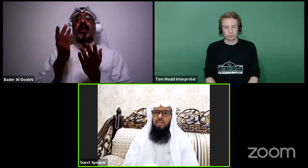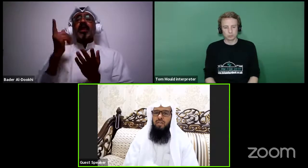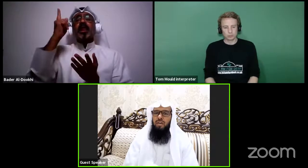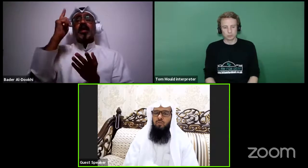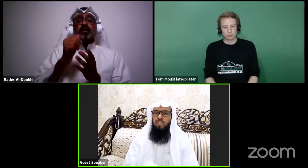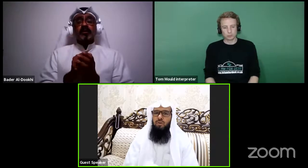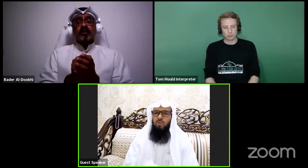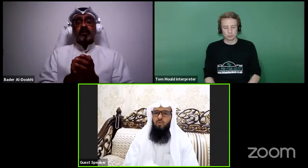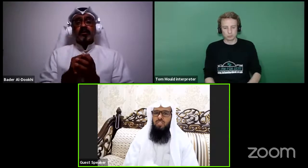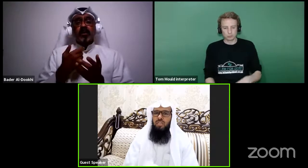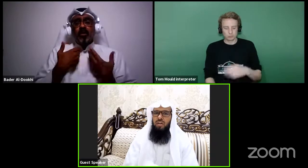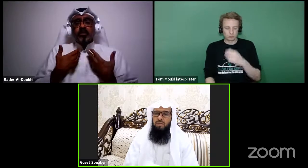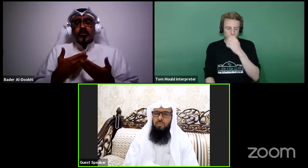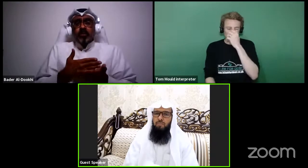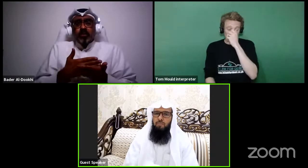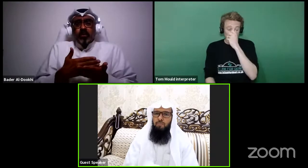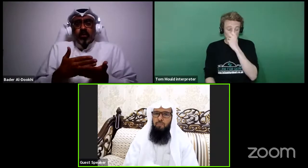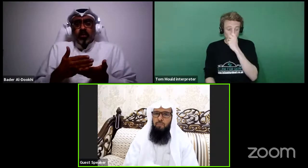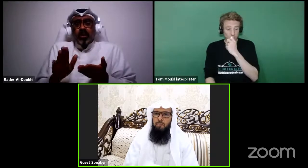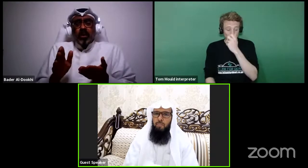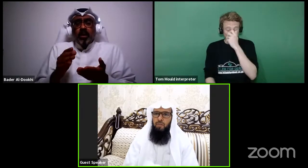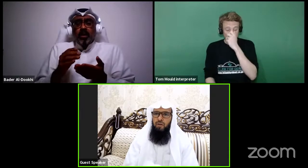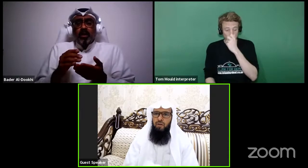متبرئا من الحول والقوة إلا به،